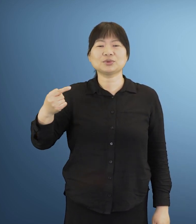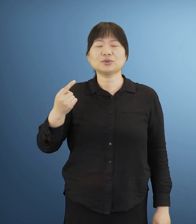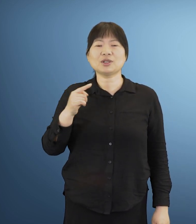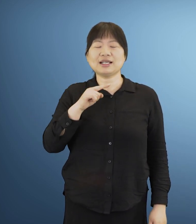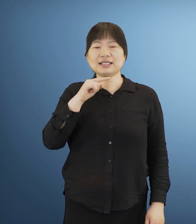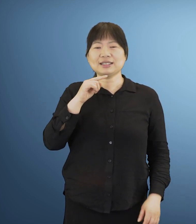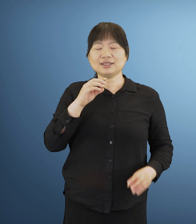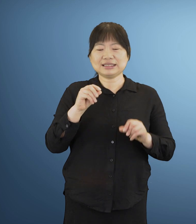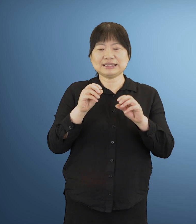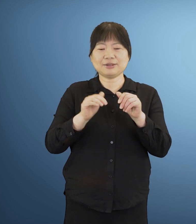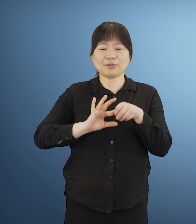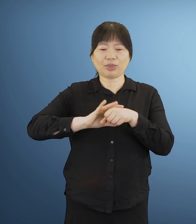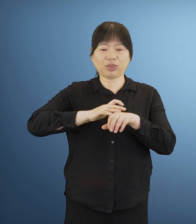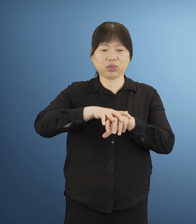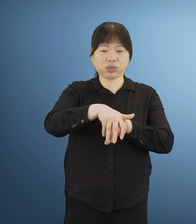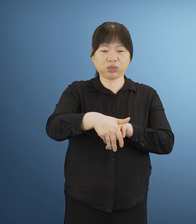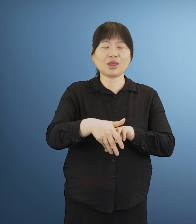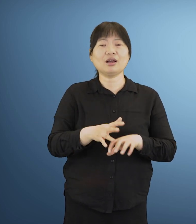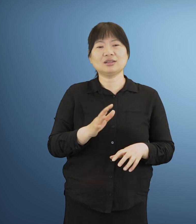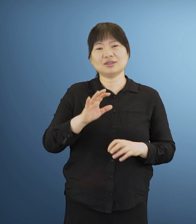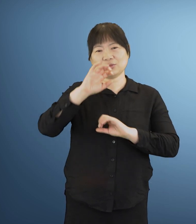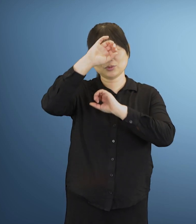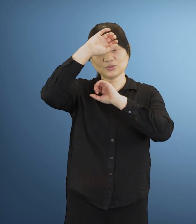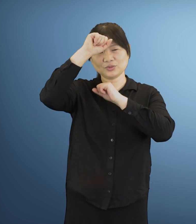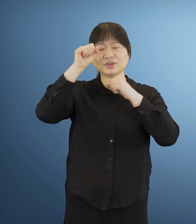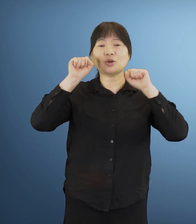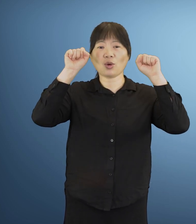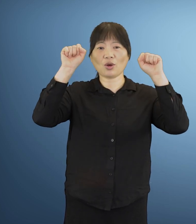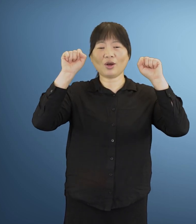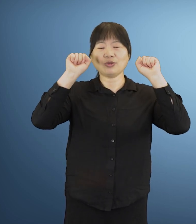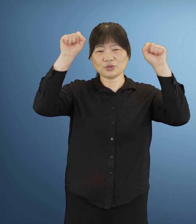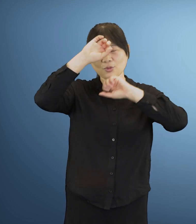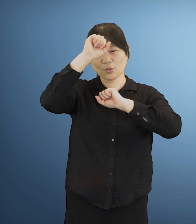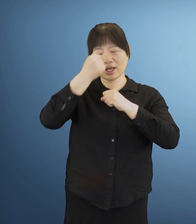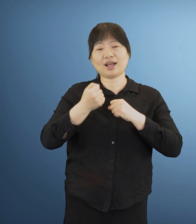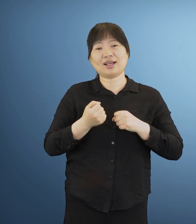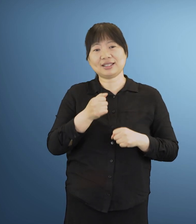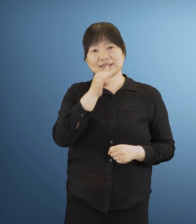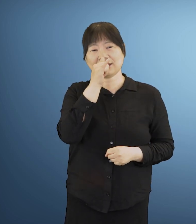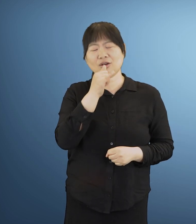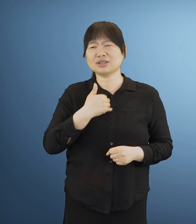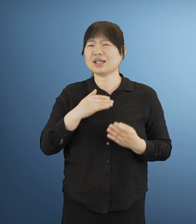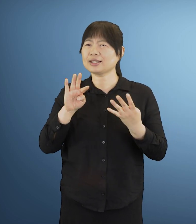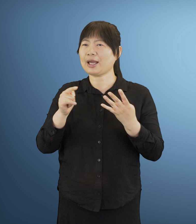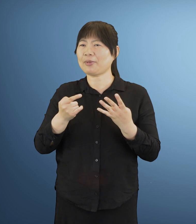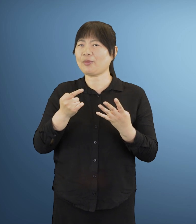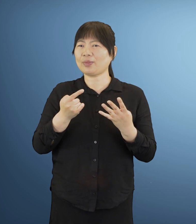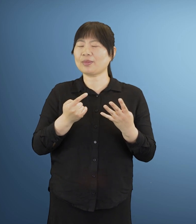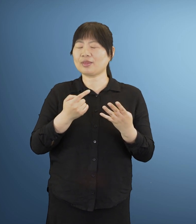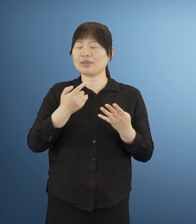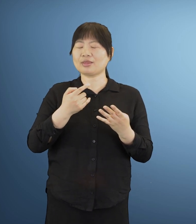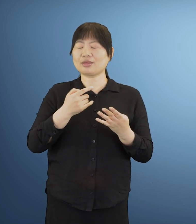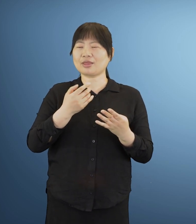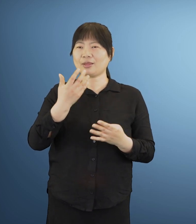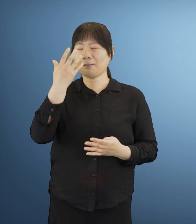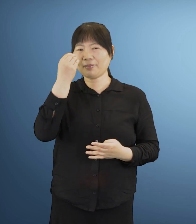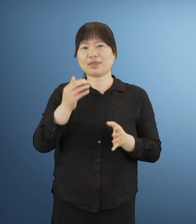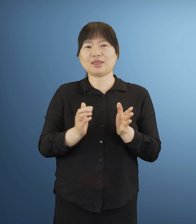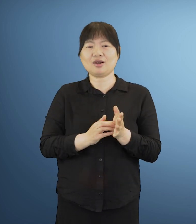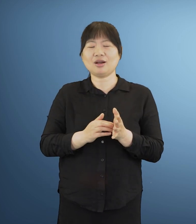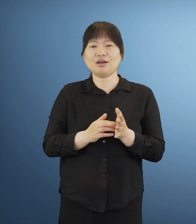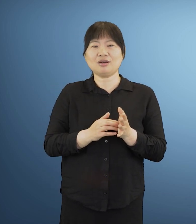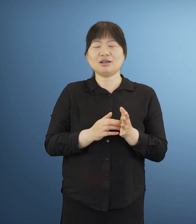유명하죠. 저는 그 영화 한 4번 본 것 같아요. 근데 시간차가 좀 있었어요. 막 나왔을